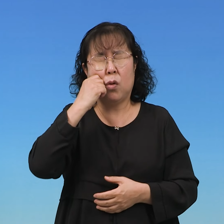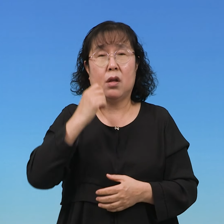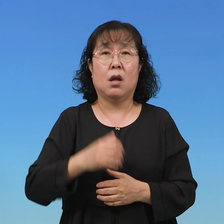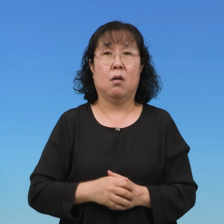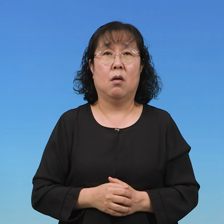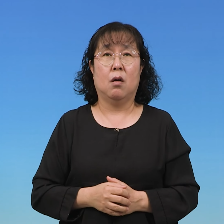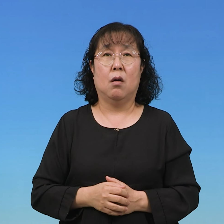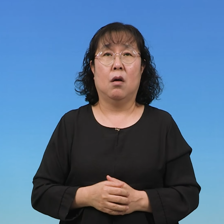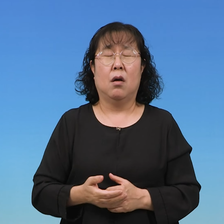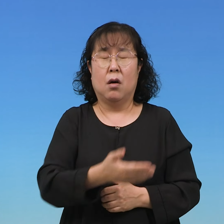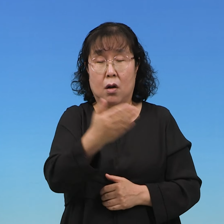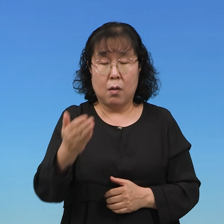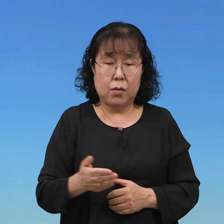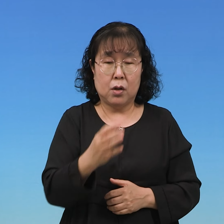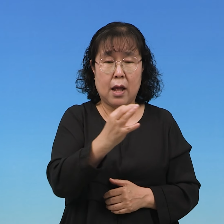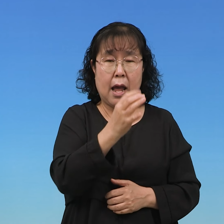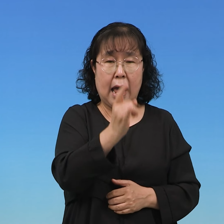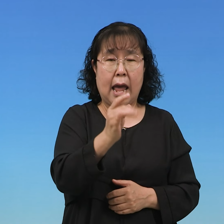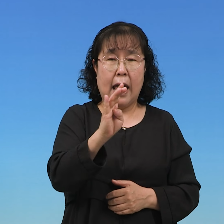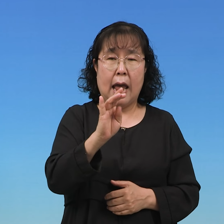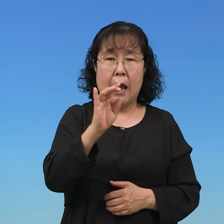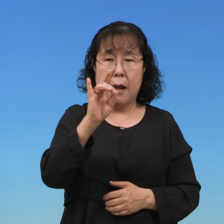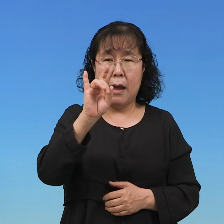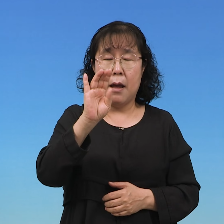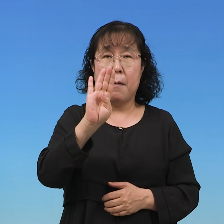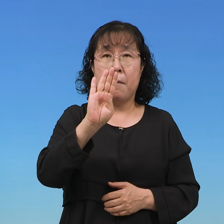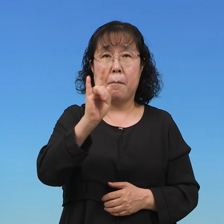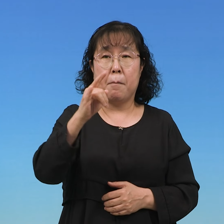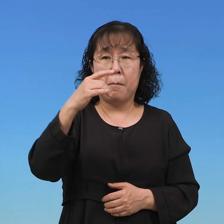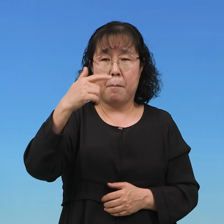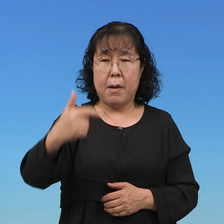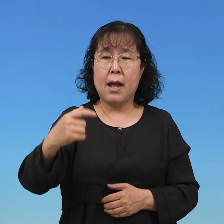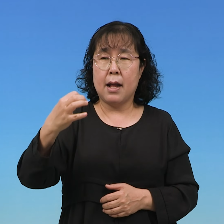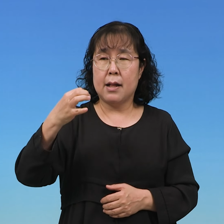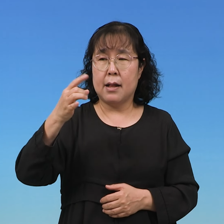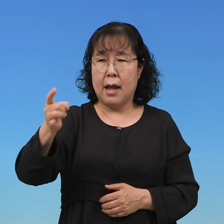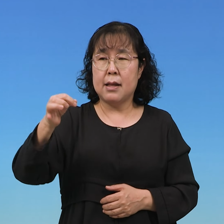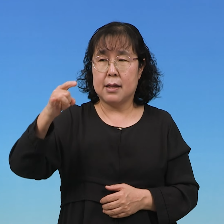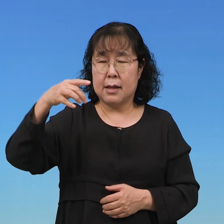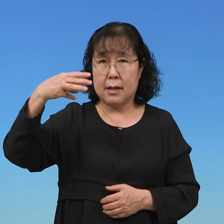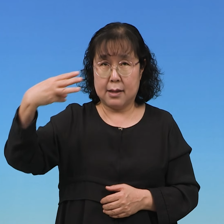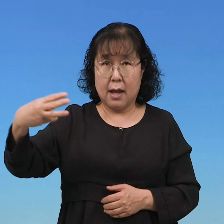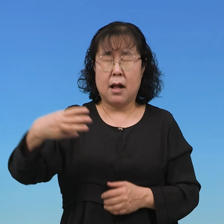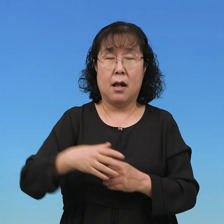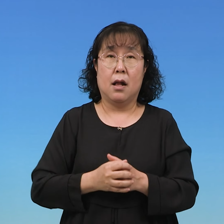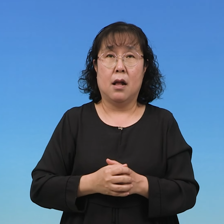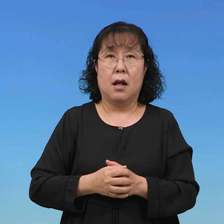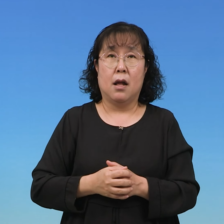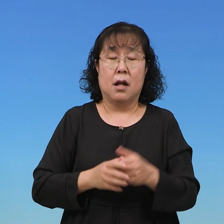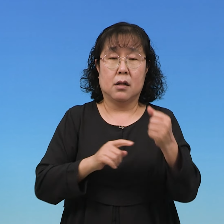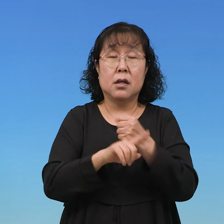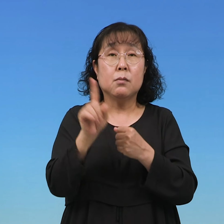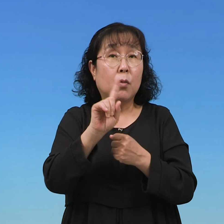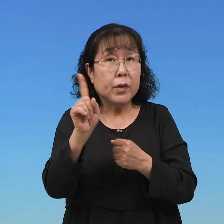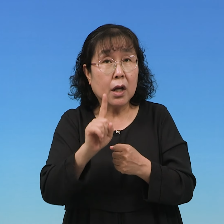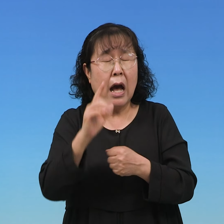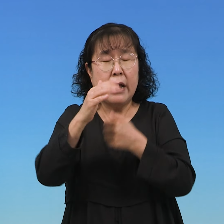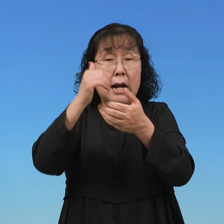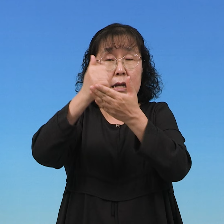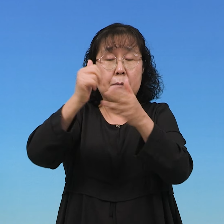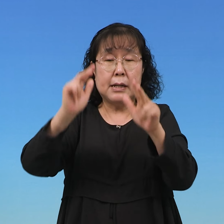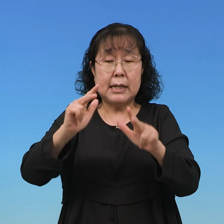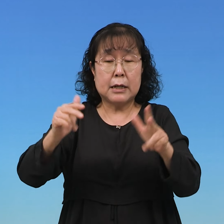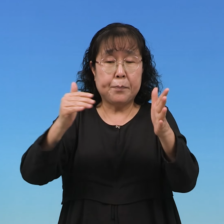에베네셀 여러분 잘 외치시잖아요. 여기까지 하나님이 도우셨다. 근데 왜 과거의 수치는 계속 갖고 다니시느냐고.